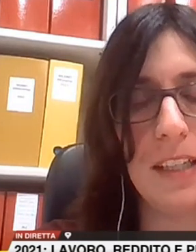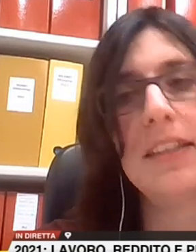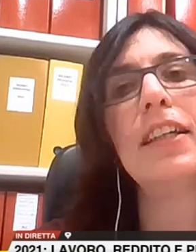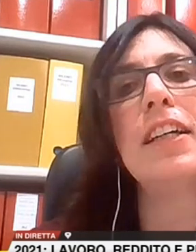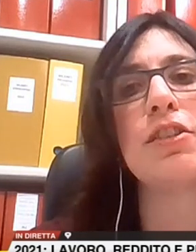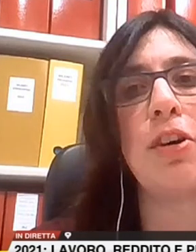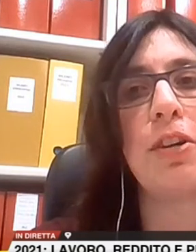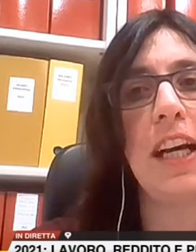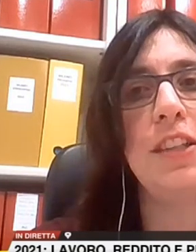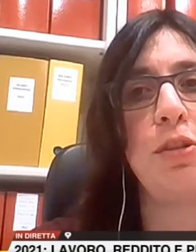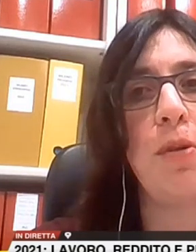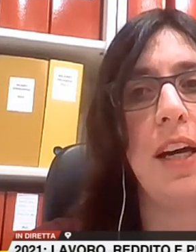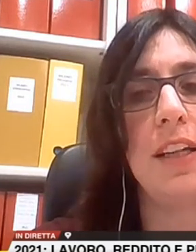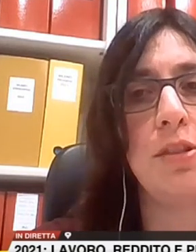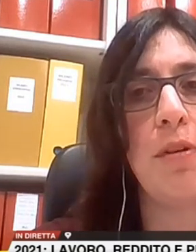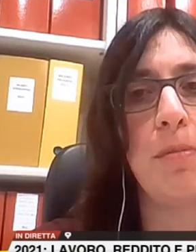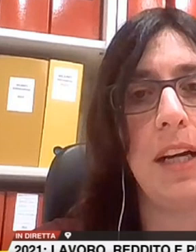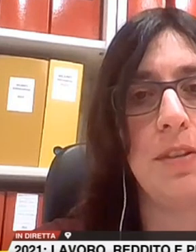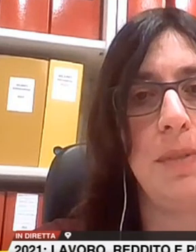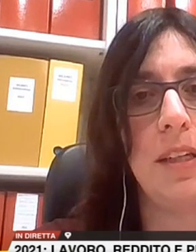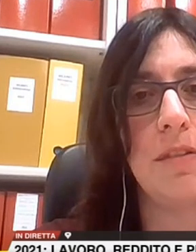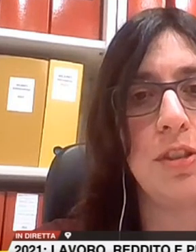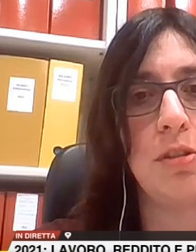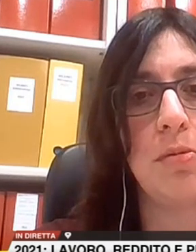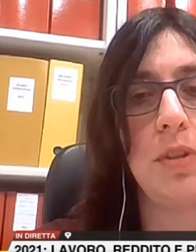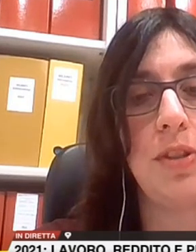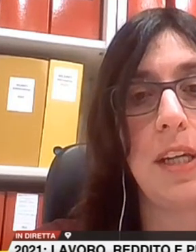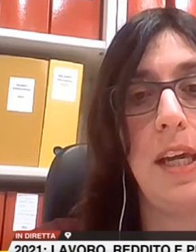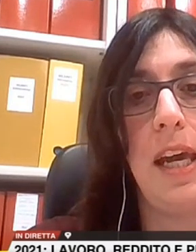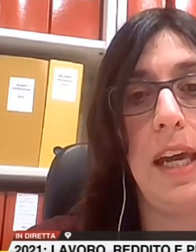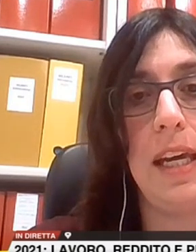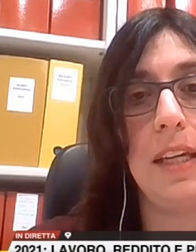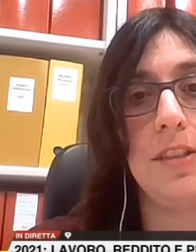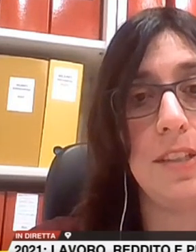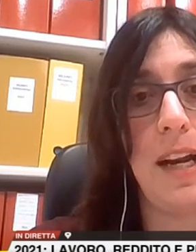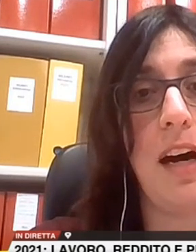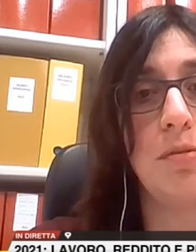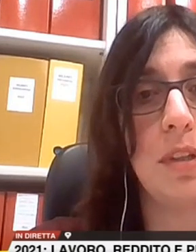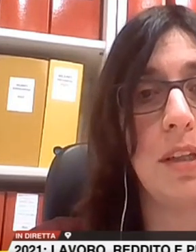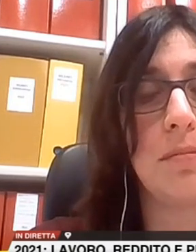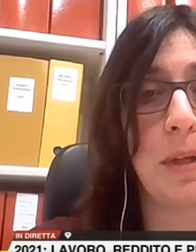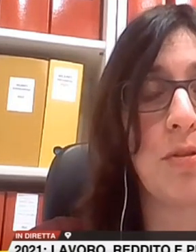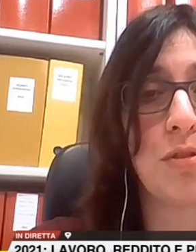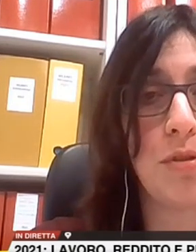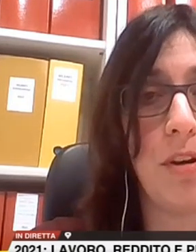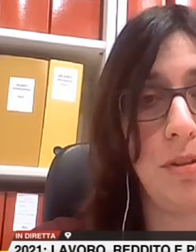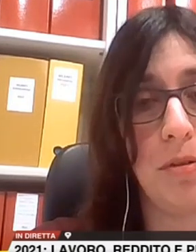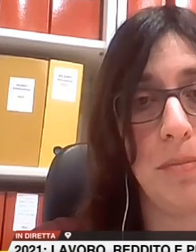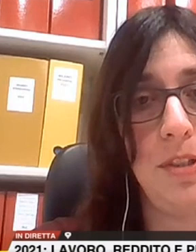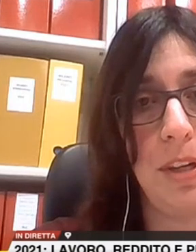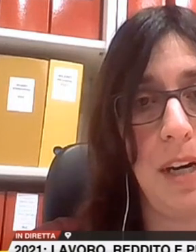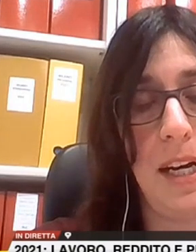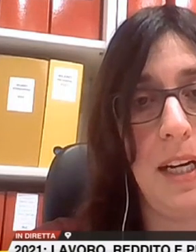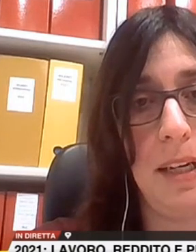data storica è il 5 febbraio del 1911. Ci sarà un percorso storico,